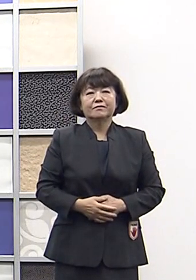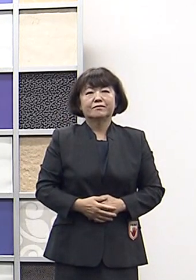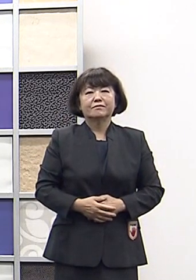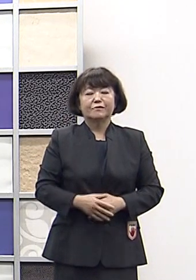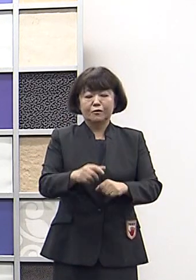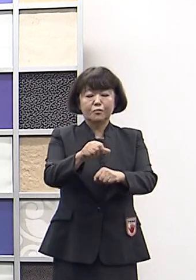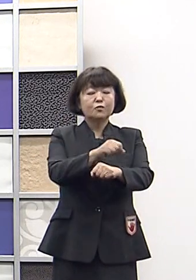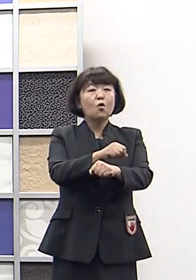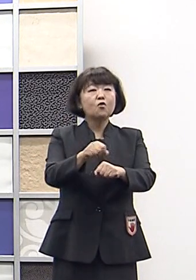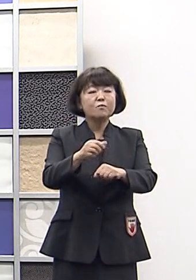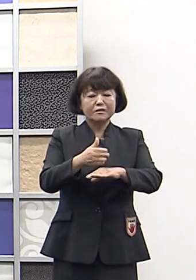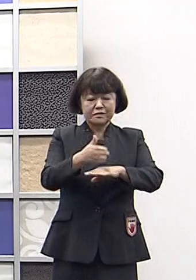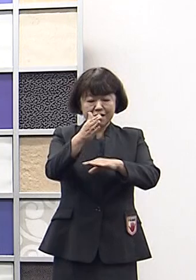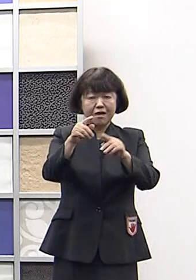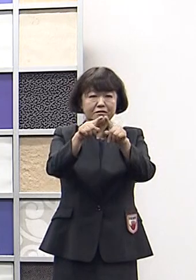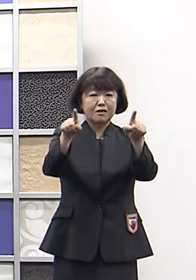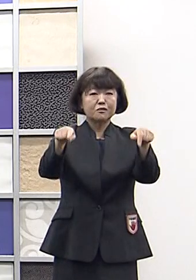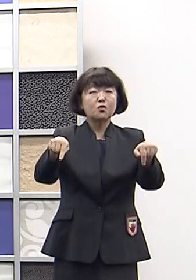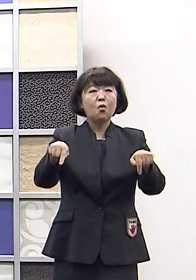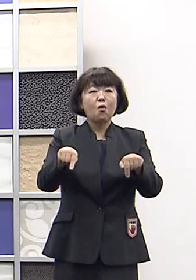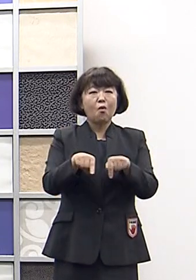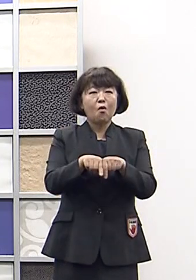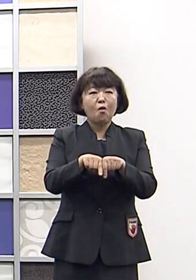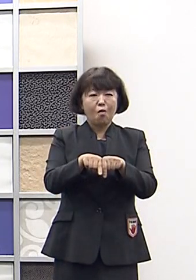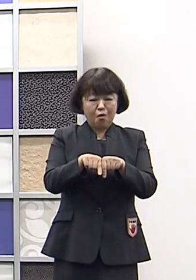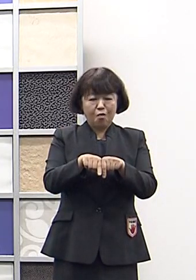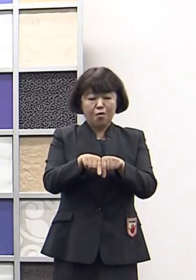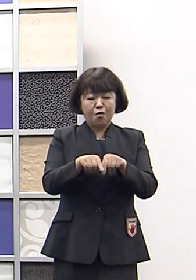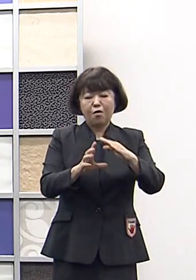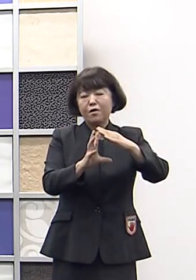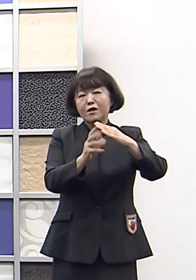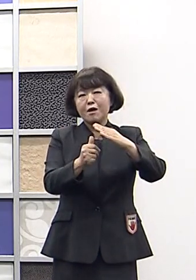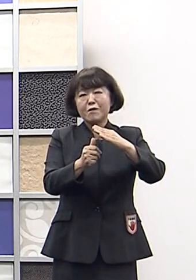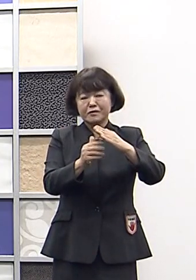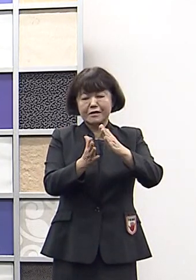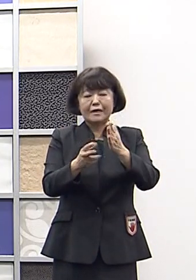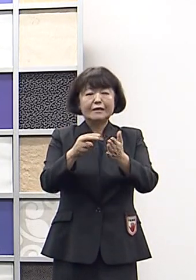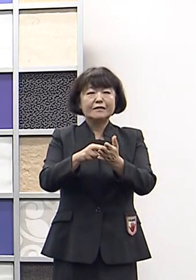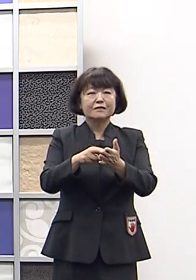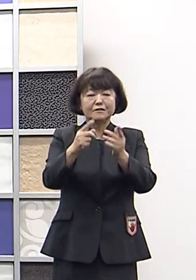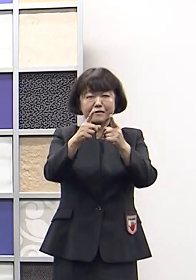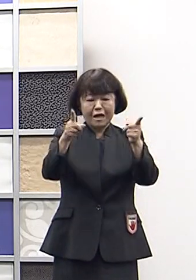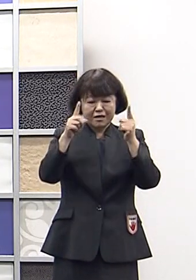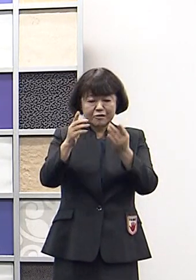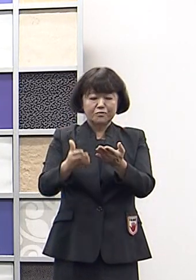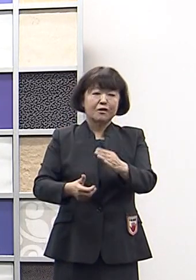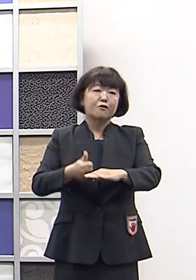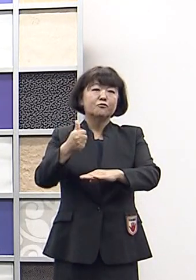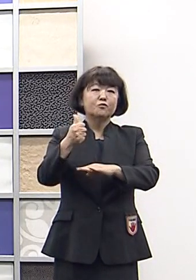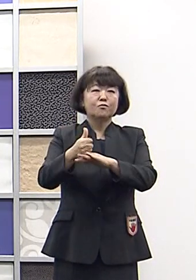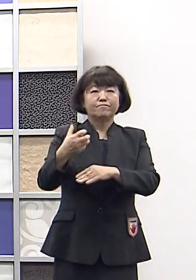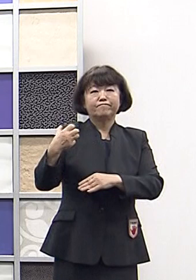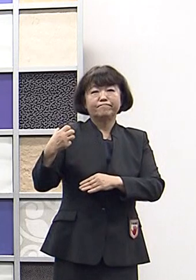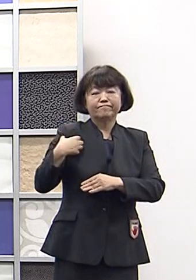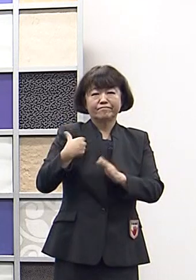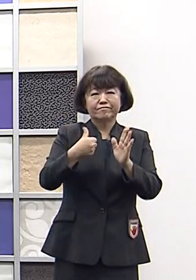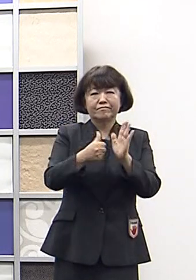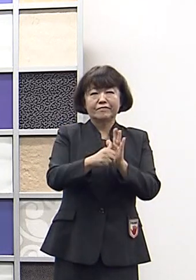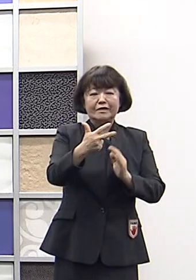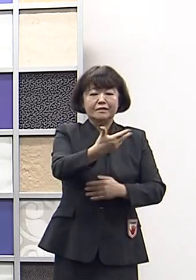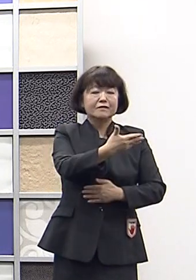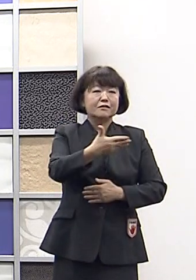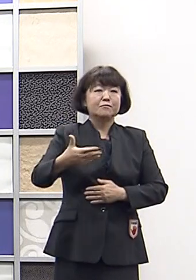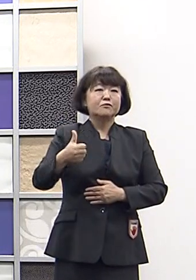特別感謝状ですが、山梨県立大学で理事長兼学長を務められました清水和彦さん